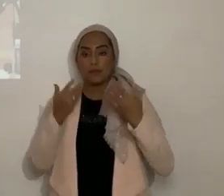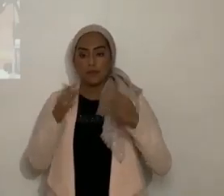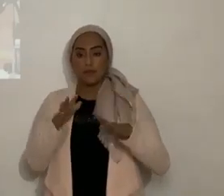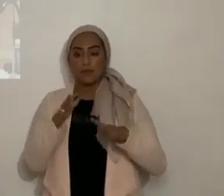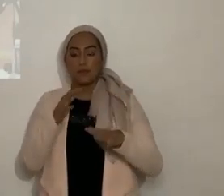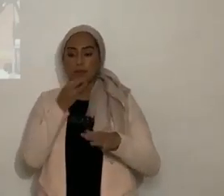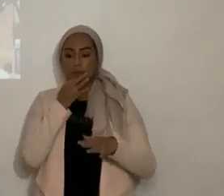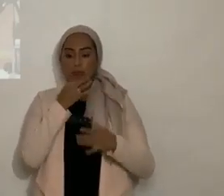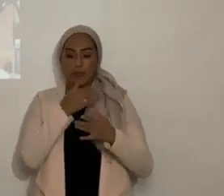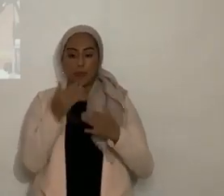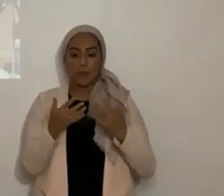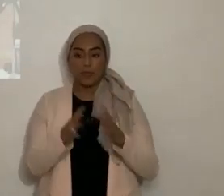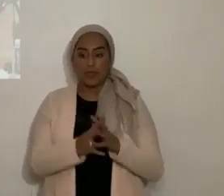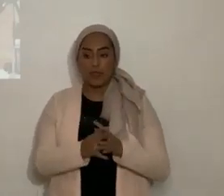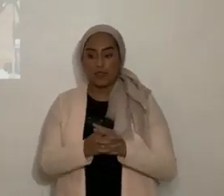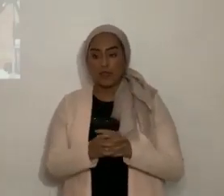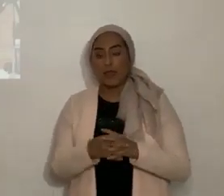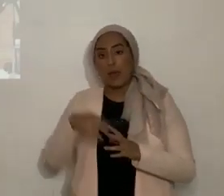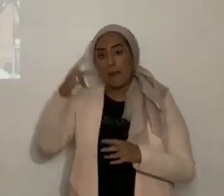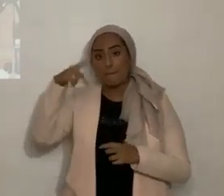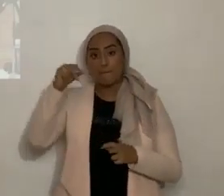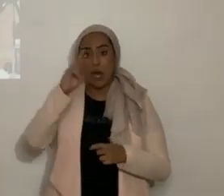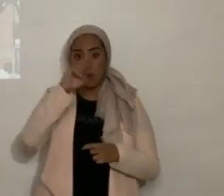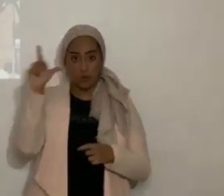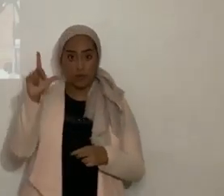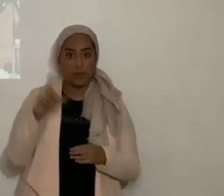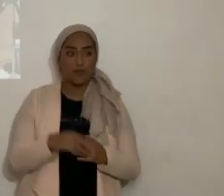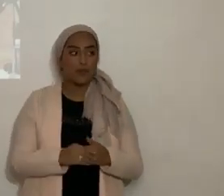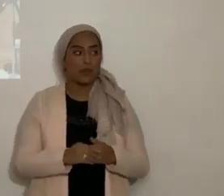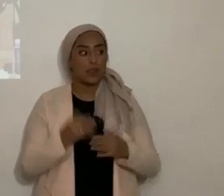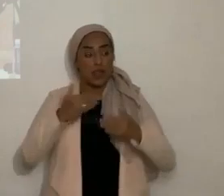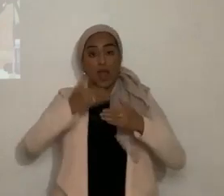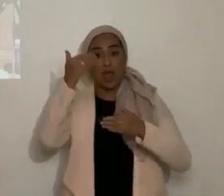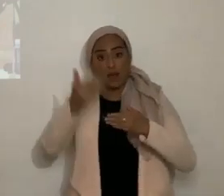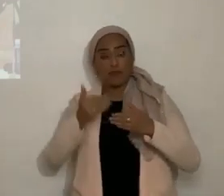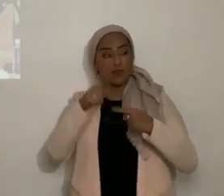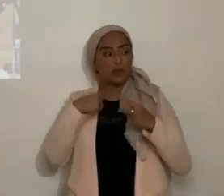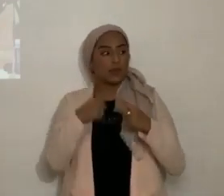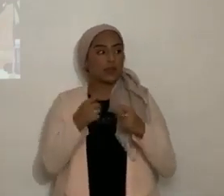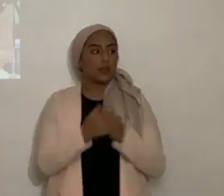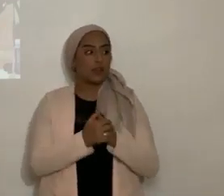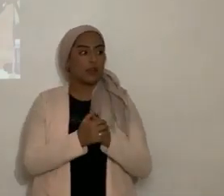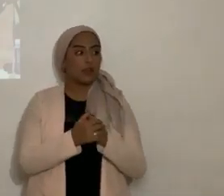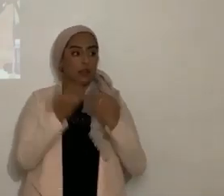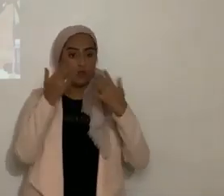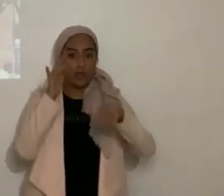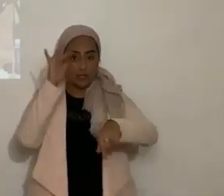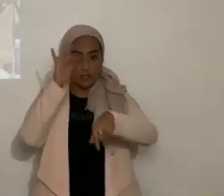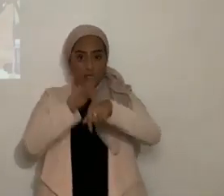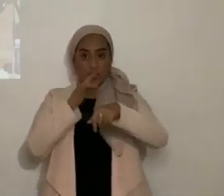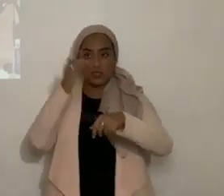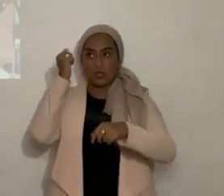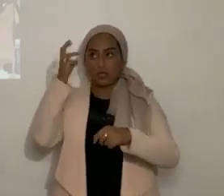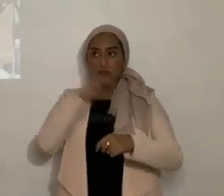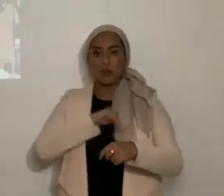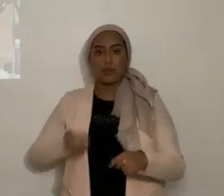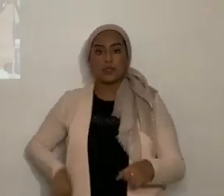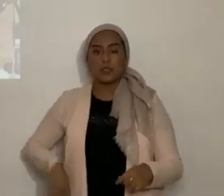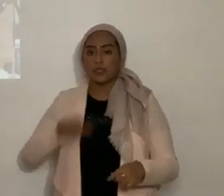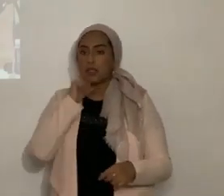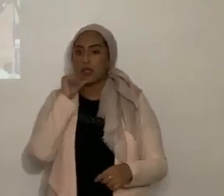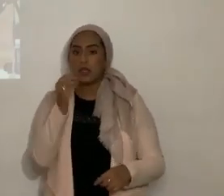terminando, amados Ajim. Rav Shaul, después, cuando él fue tocado por Yahshua HaMashiach, no